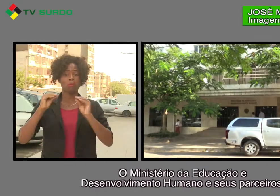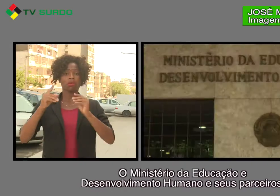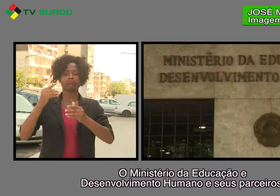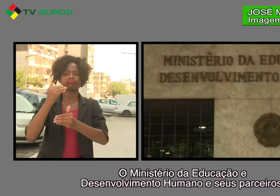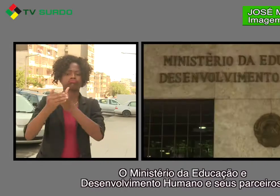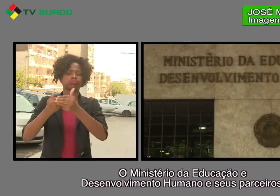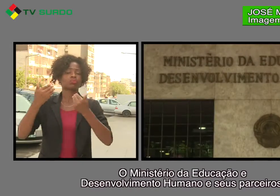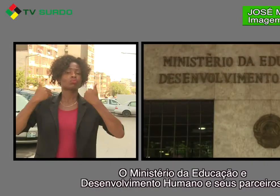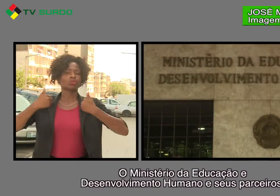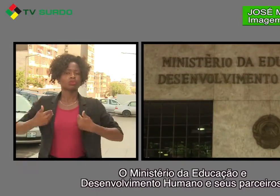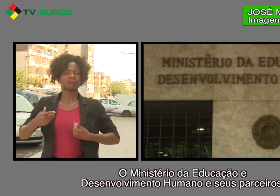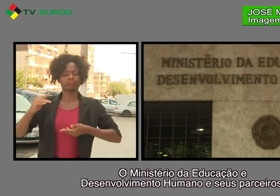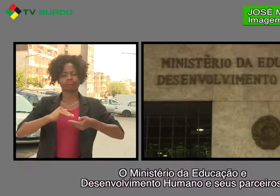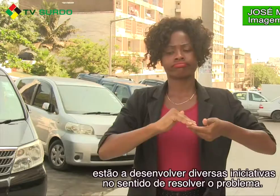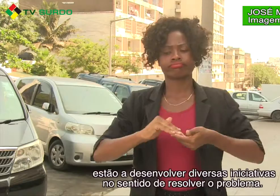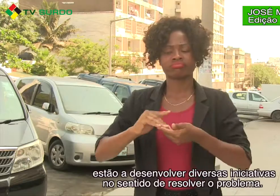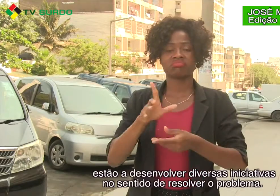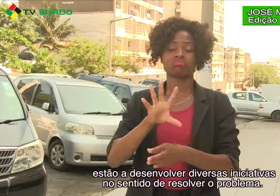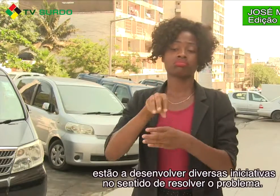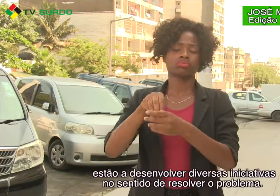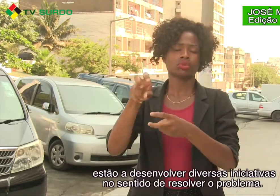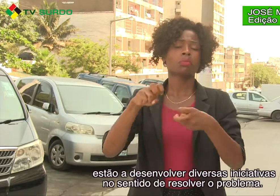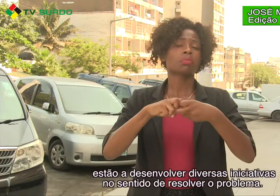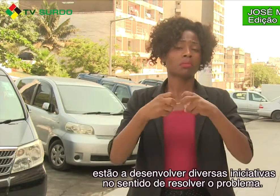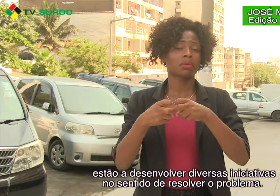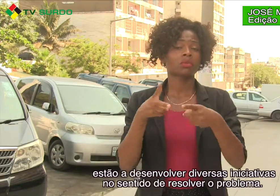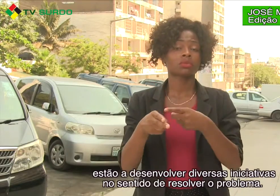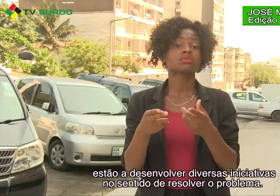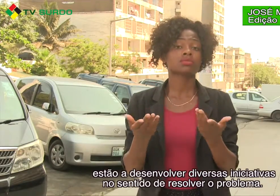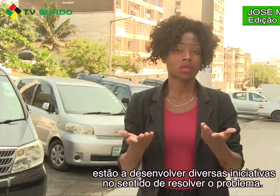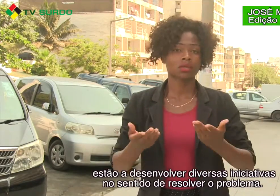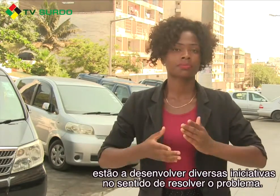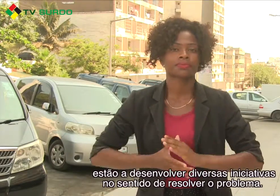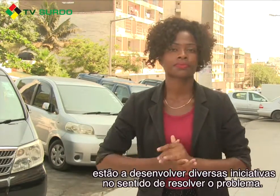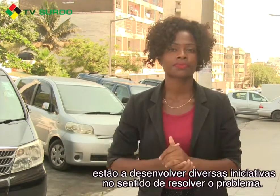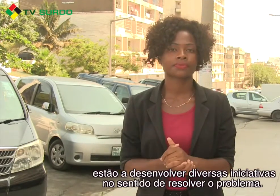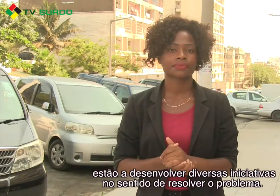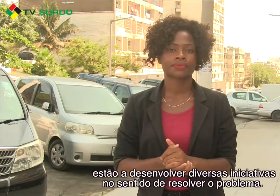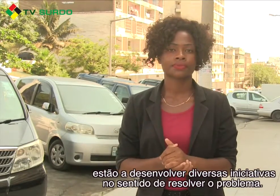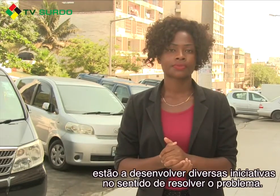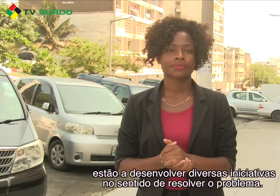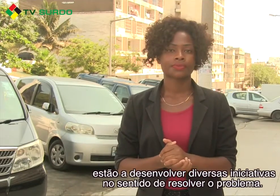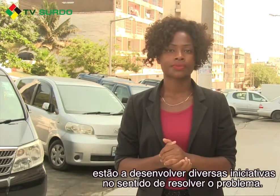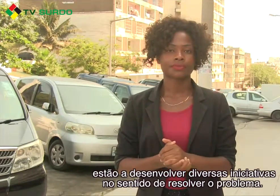Desenvolvimento Humano e seus parceiros estão a desenvolver diversas iniciativas no sentido de resolver o problema.